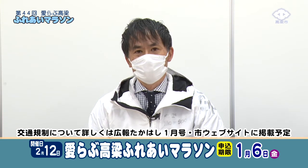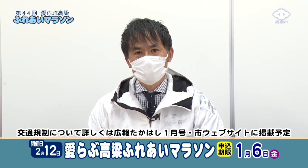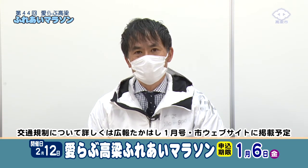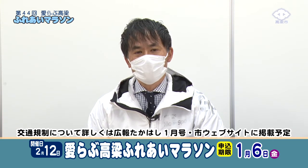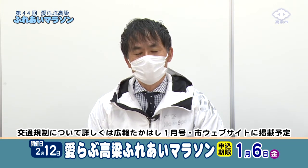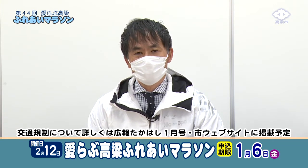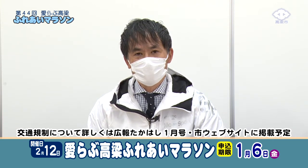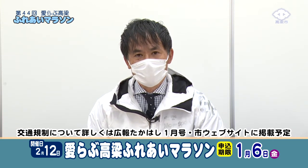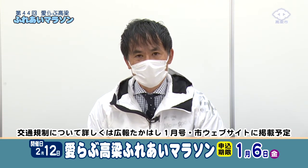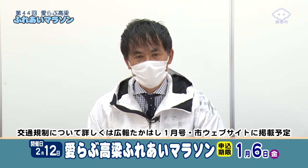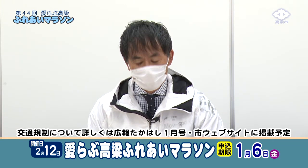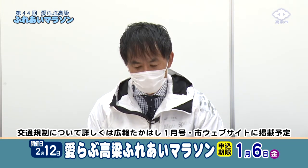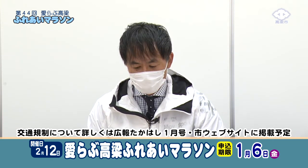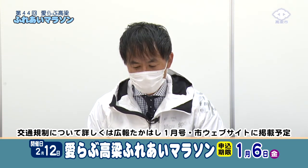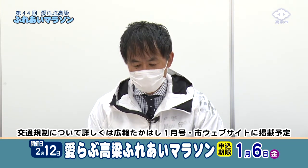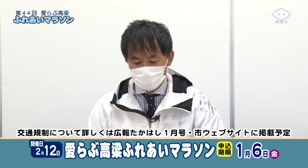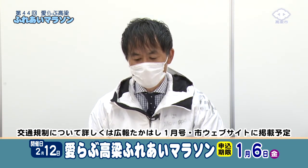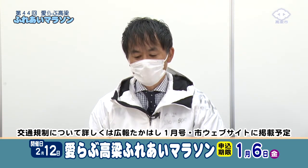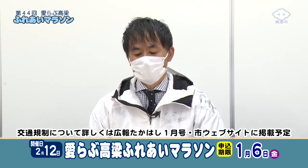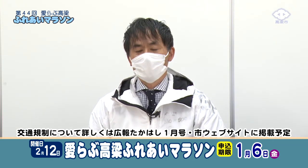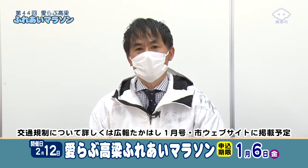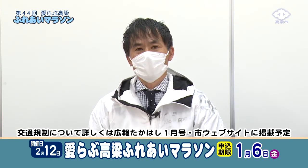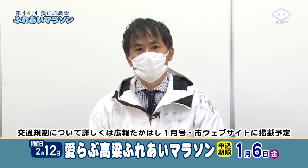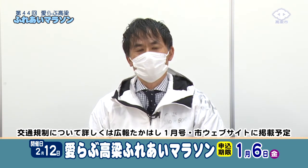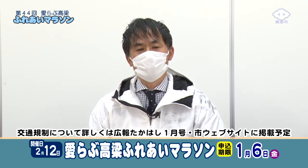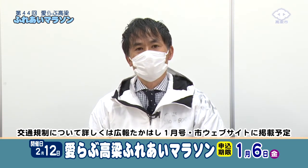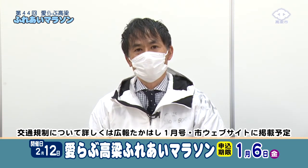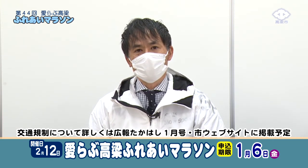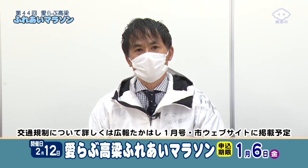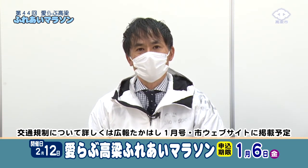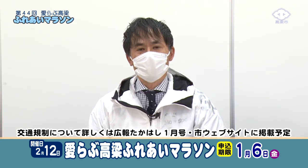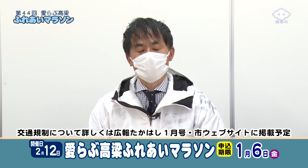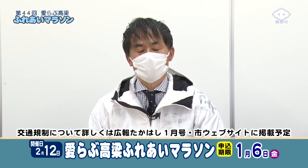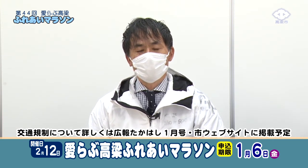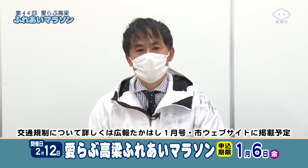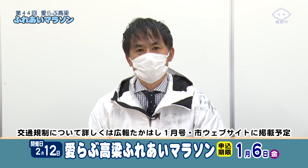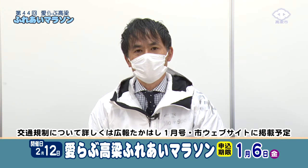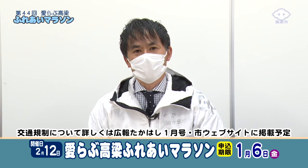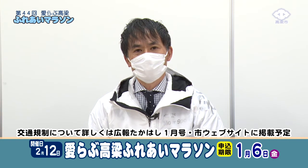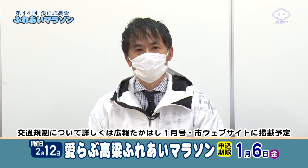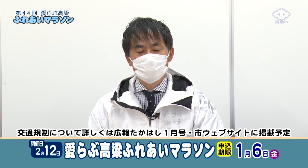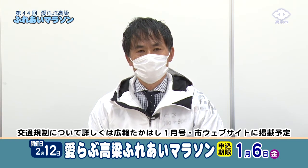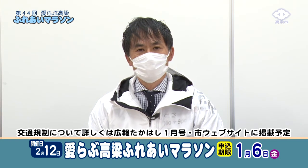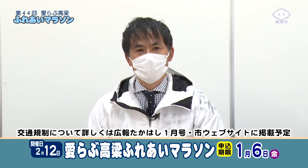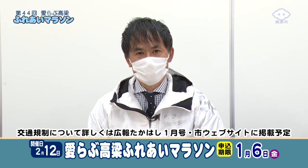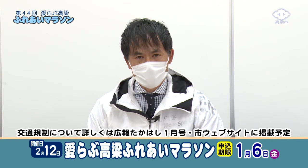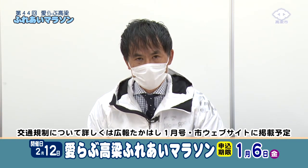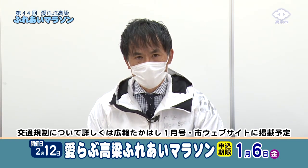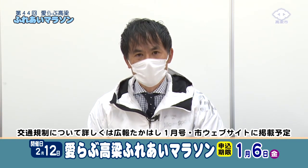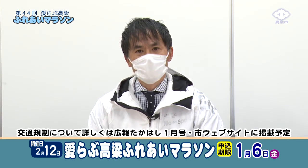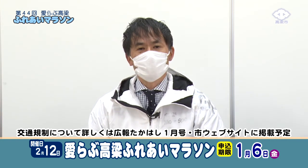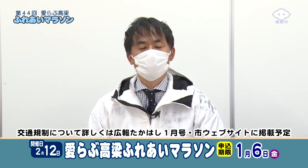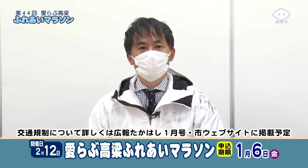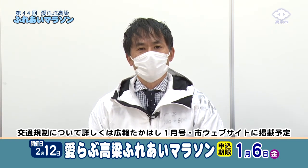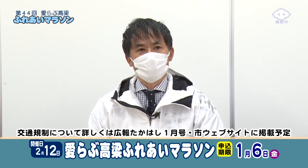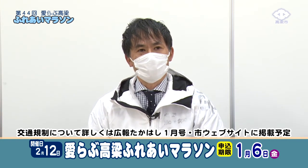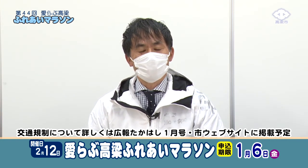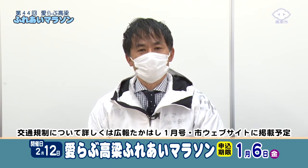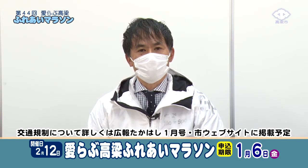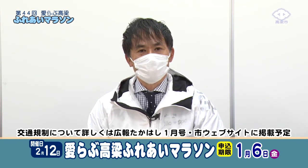方をご確認いただければと思います。当日も大変ご迷惑をおかけすると思うんですけれども、ぜひともご協力の